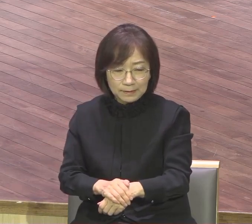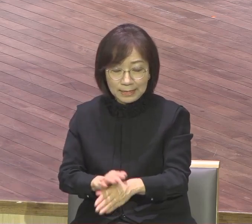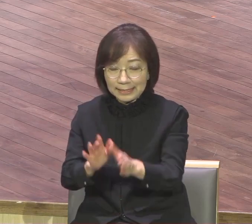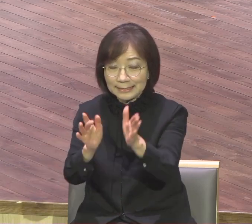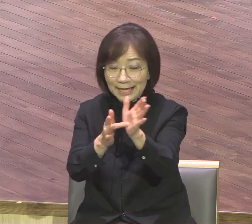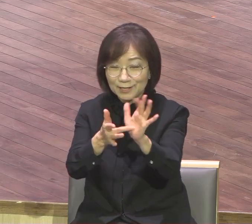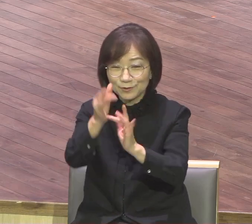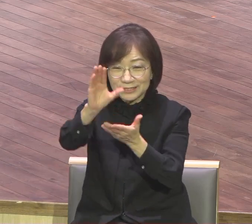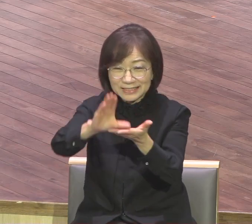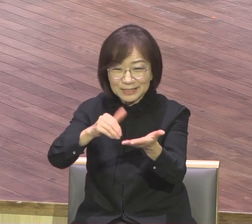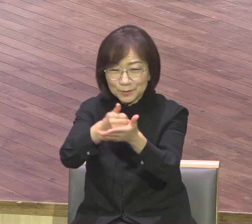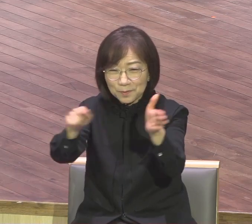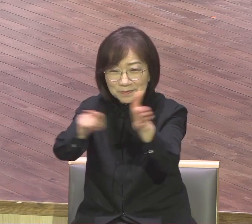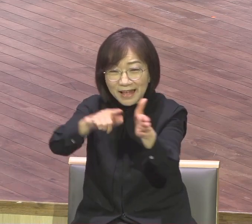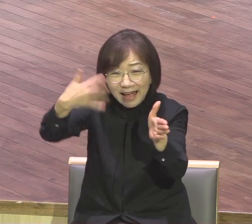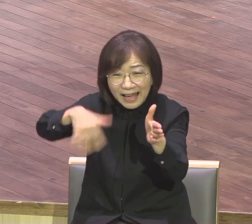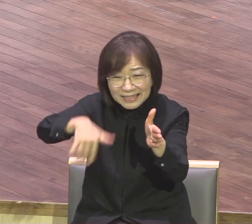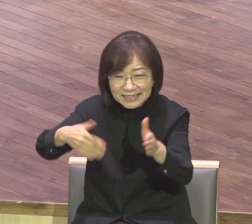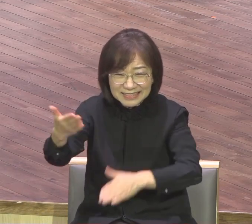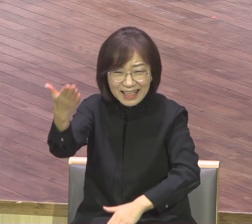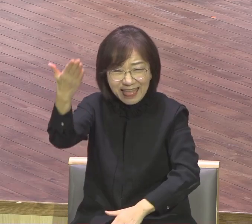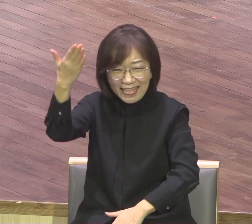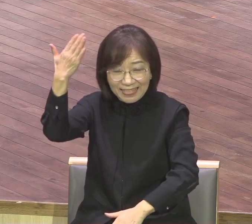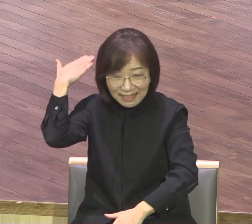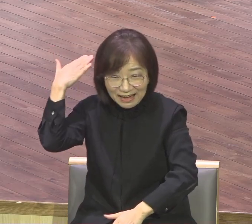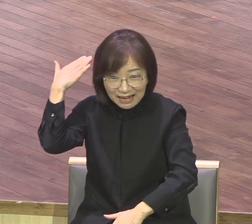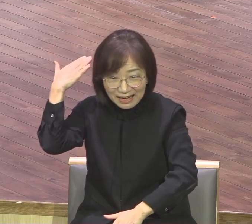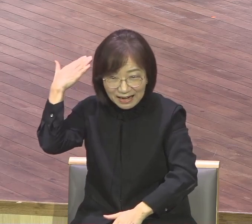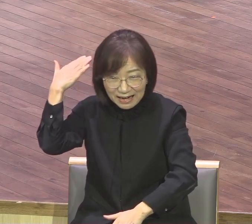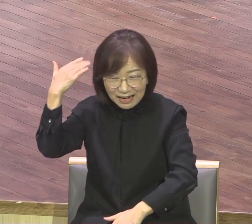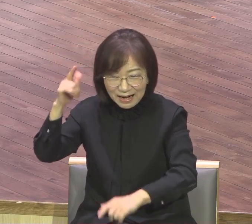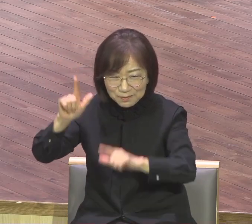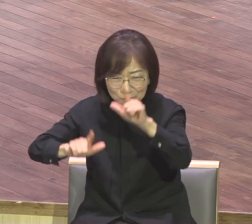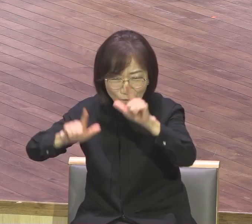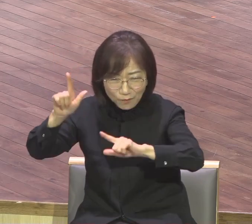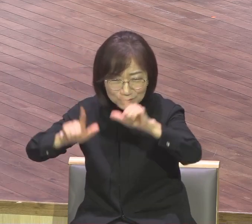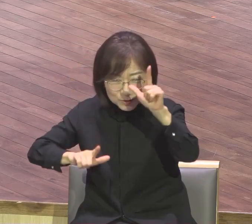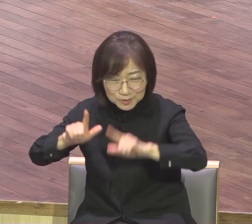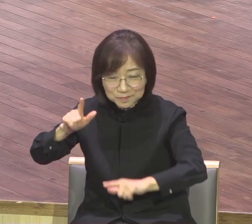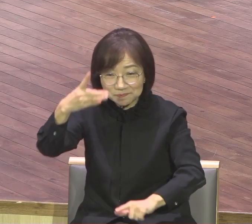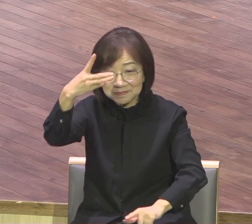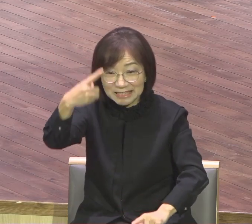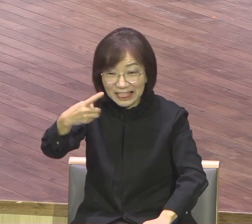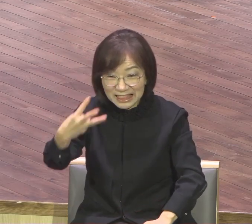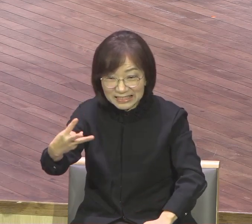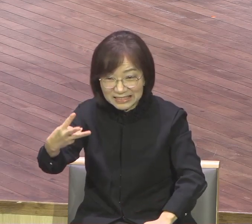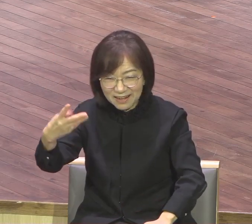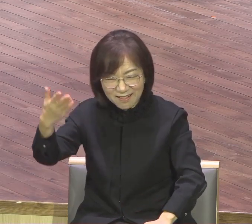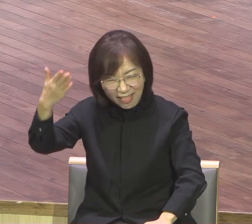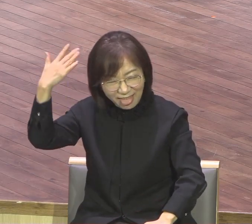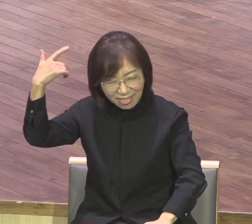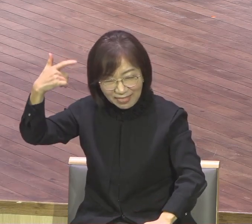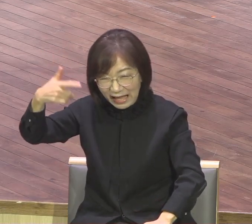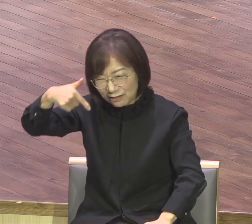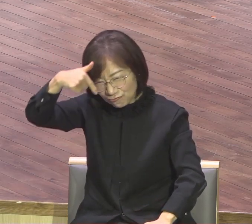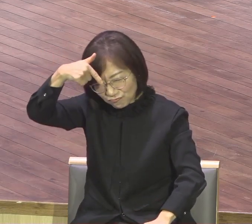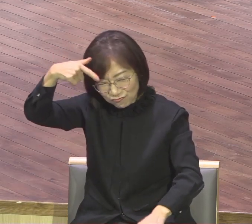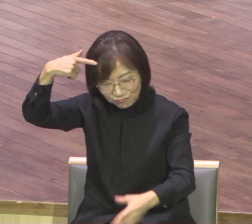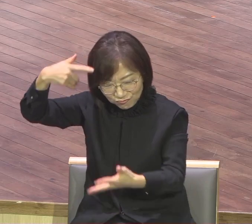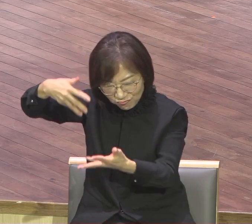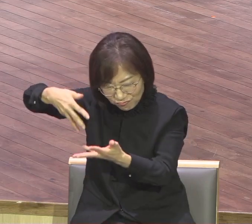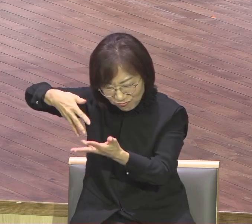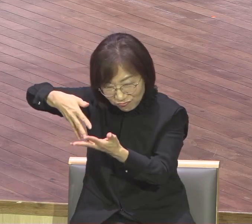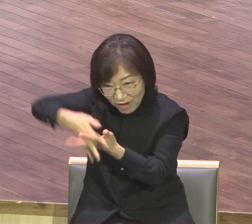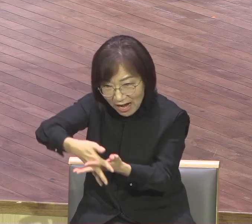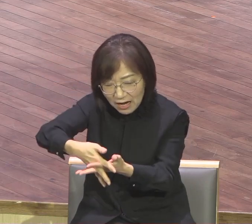모든 옛털 이거 다 새털로 다 바꾸라. Apóstol Pablo está diciendo todos los nuestros moldes viejos que cambie por moldes